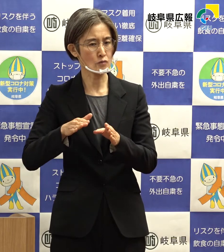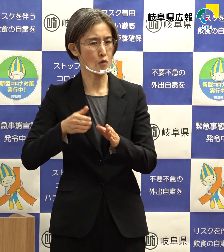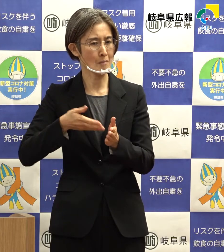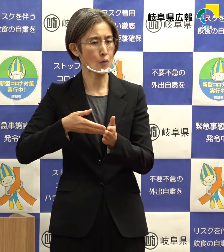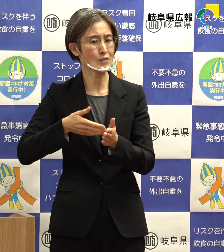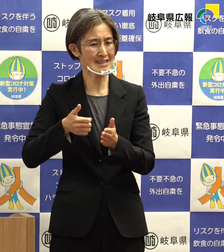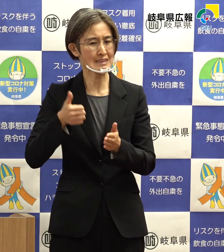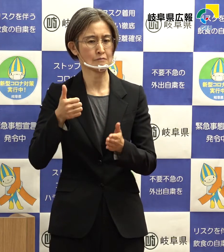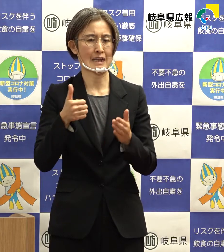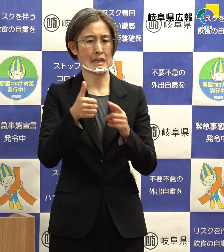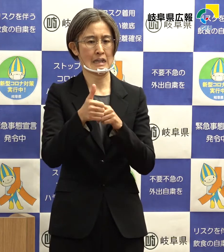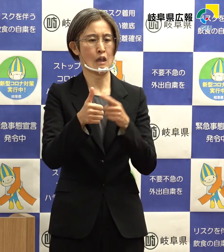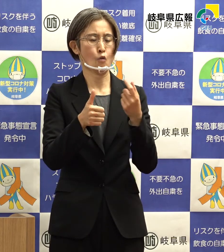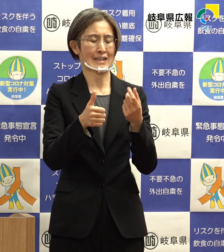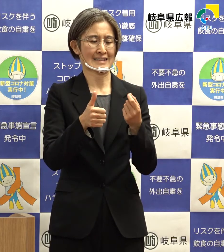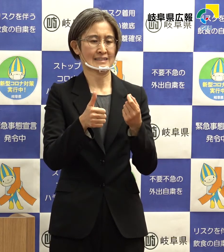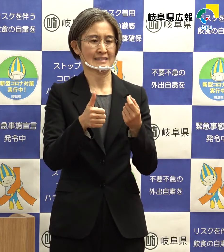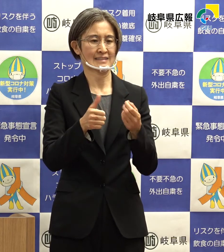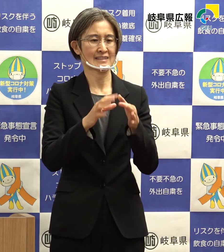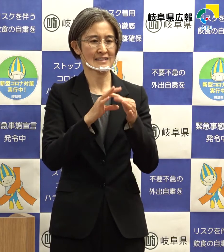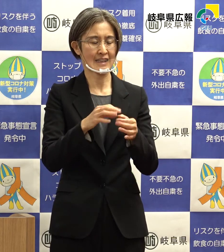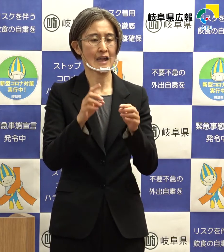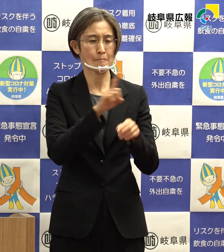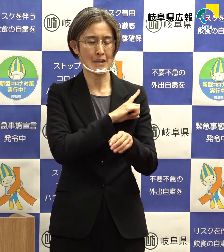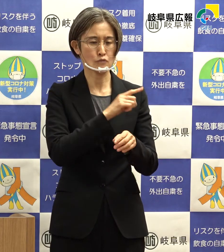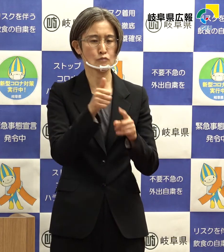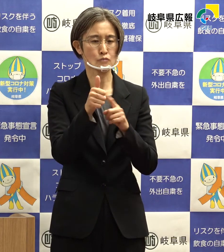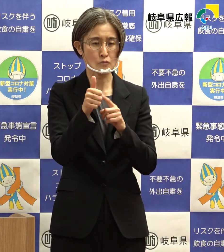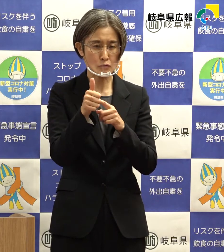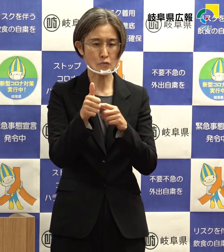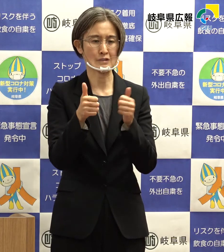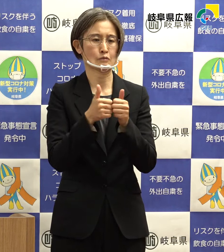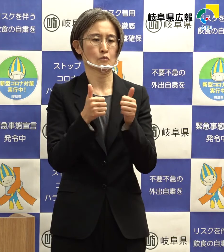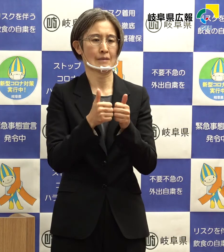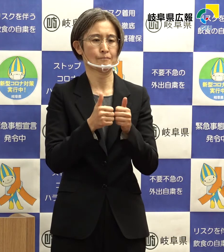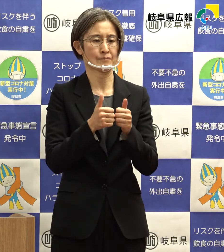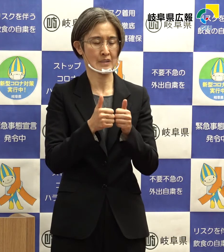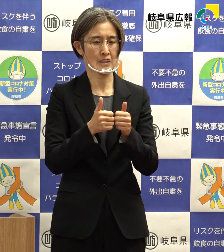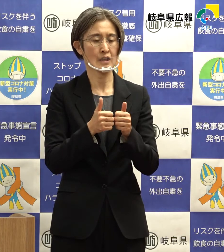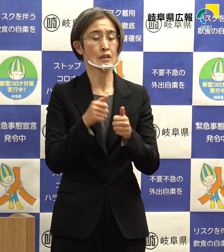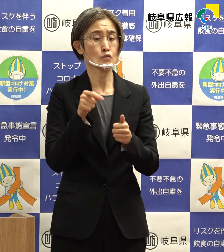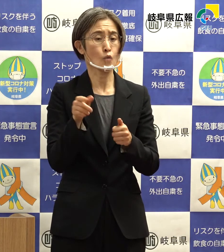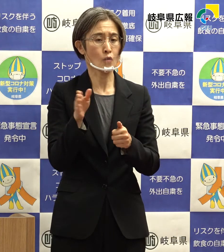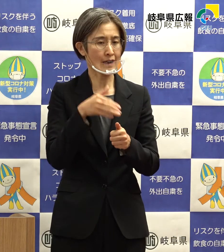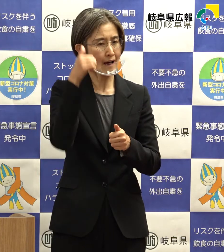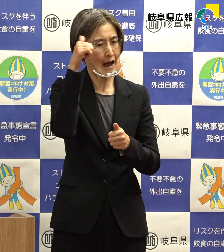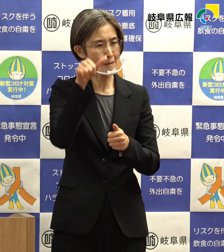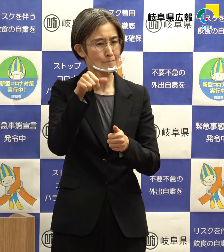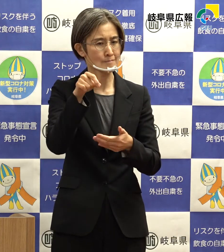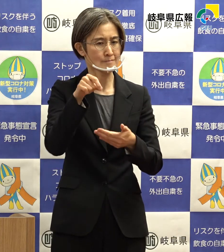今、ご相談してるんじゃないかと思います。そこからどういう案が出てくるかということですね。